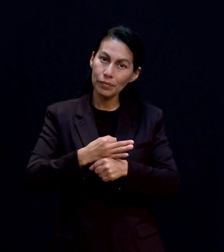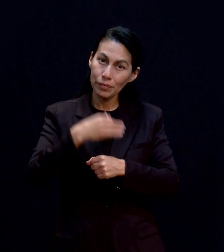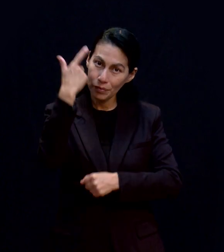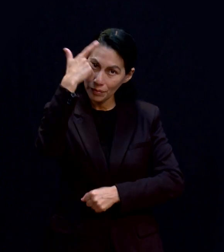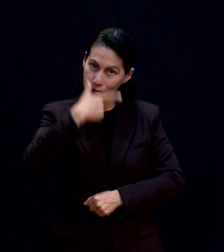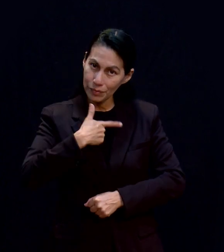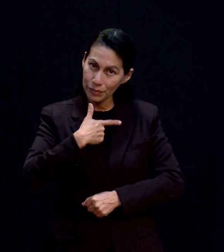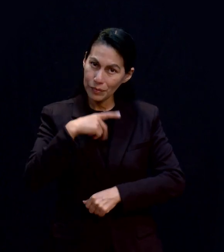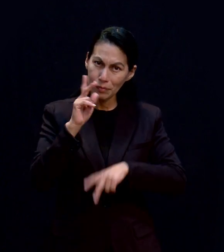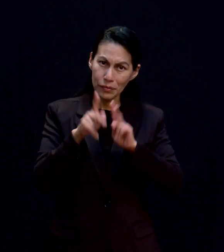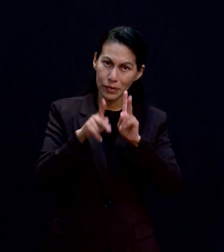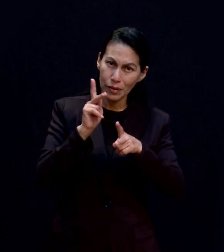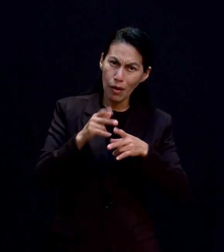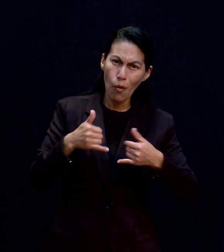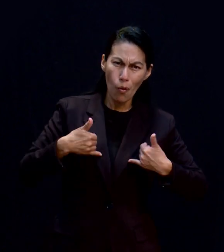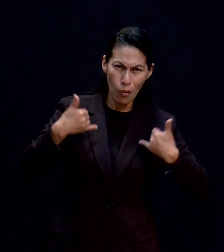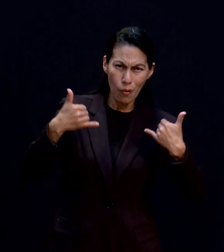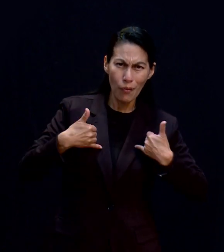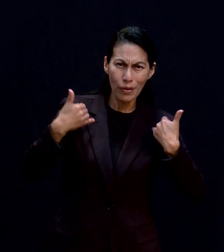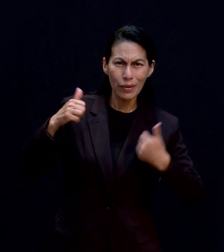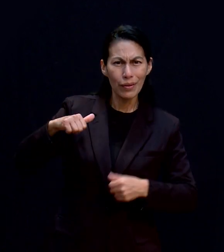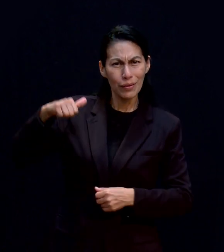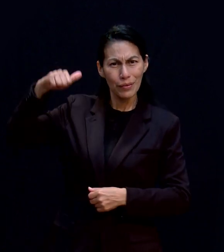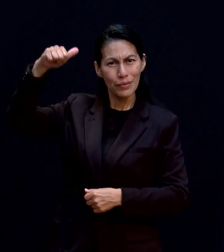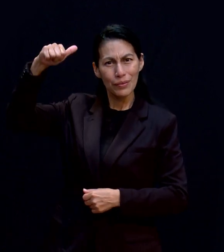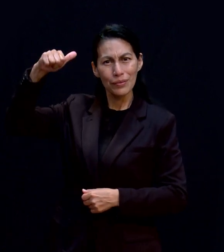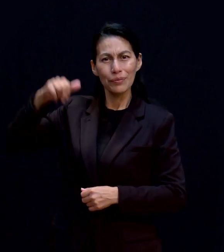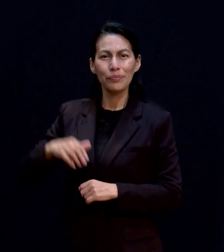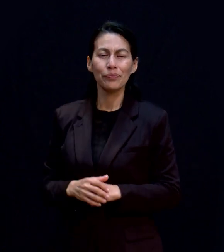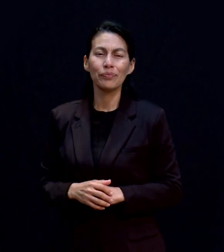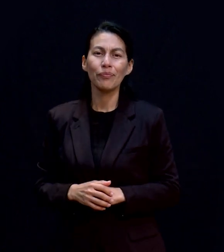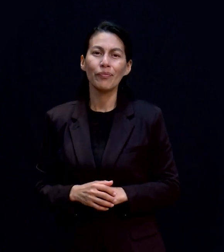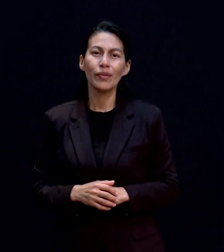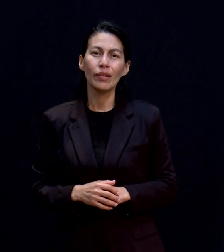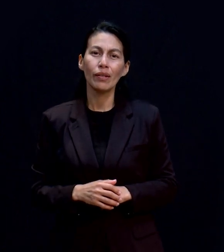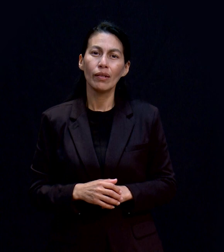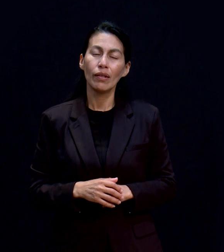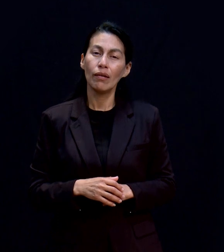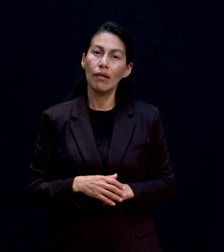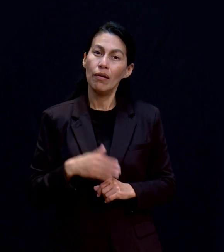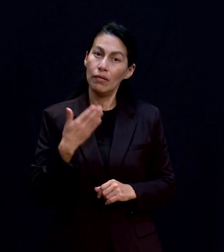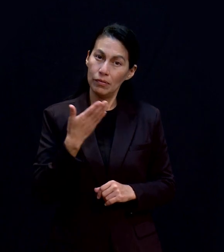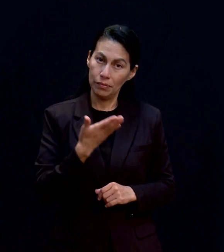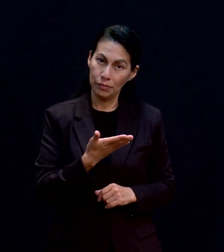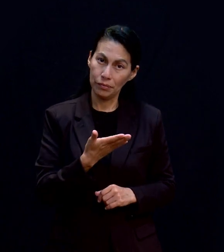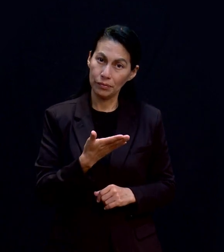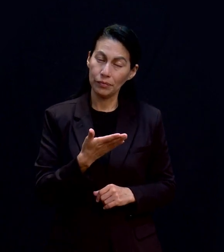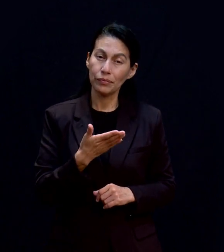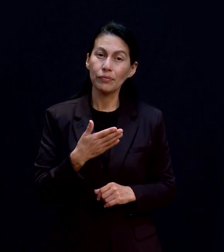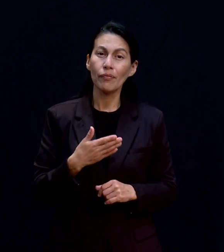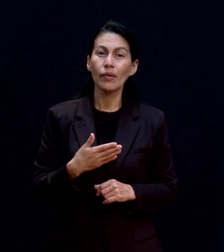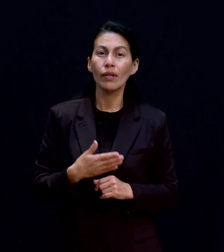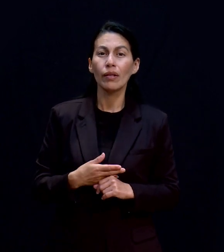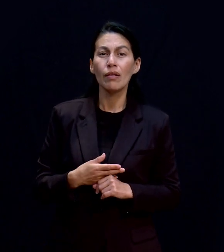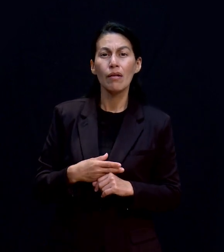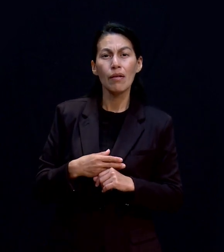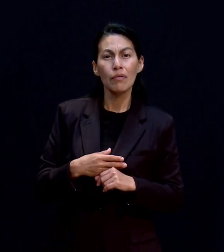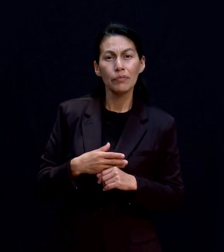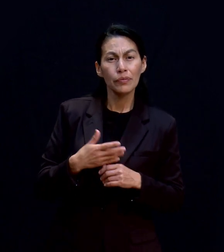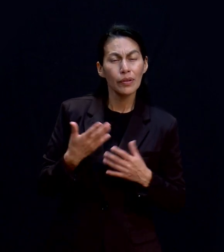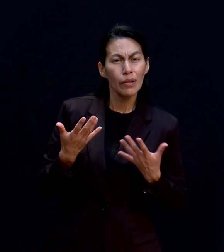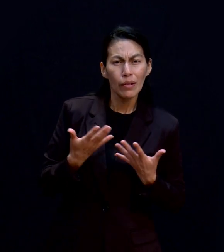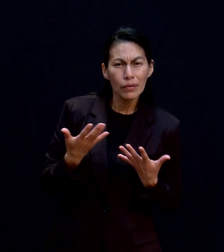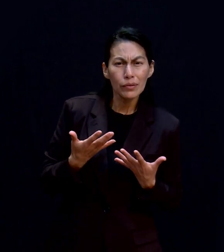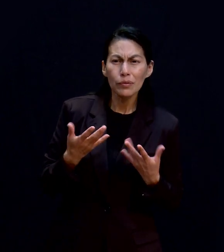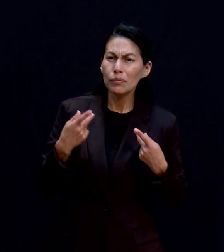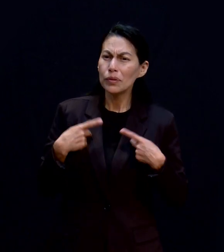con un joven adulto que por experiencia se ha colocado bajo la dirección de dios donde